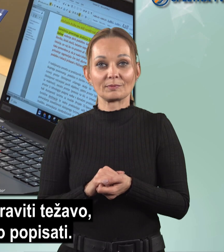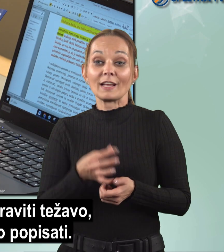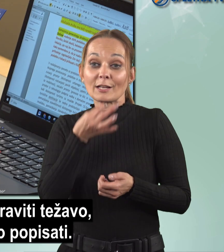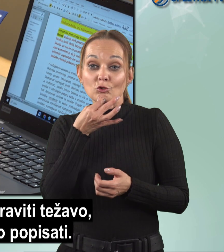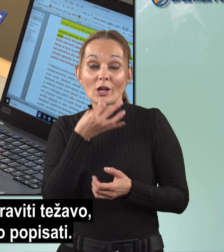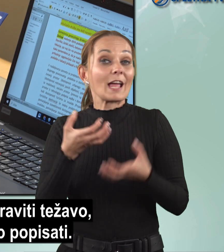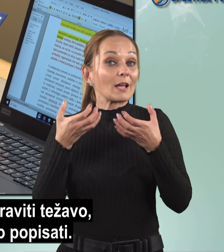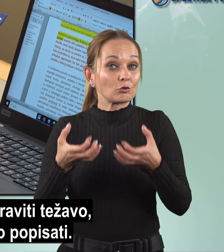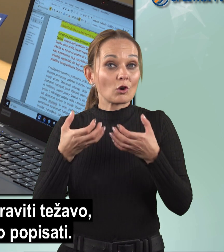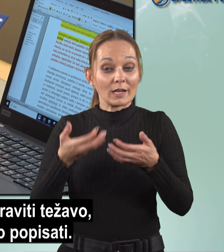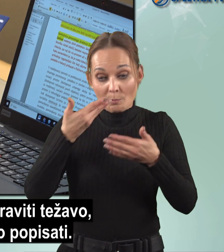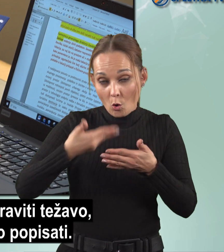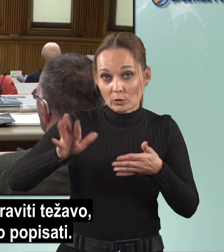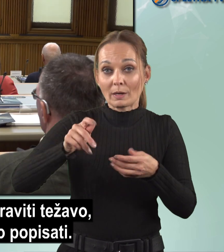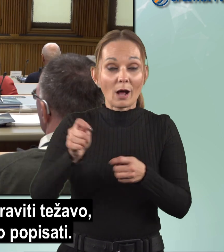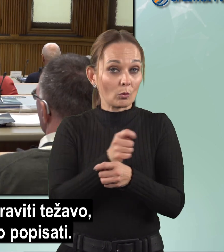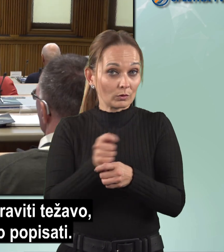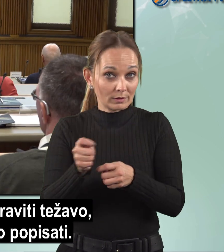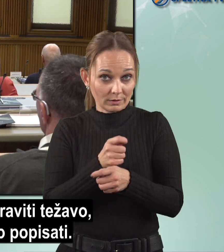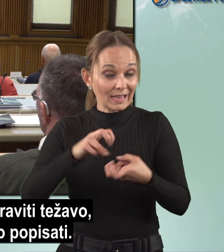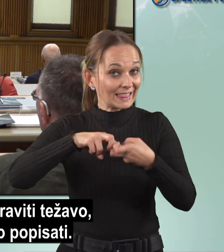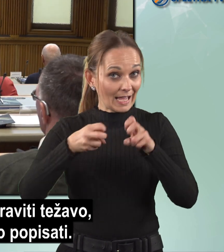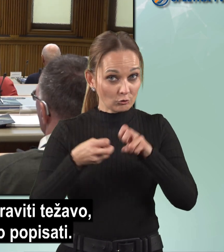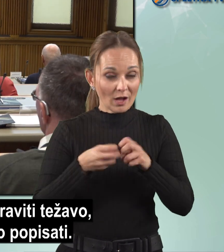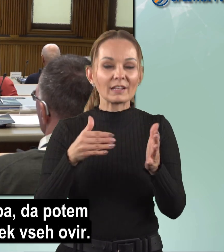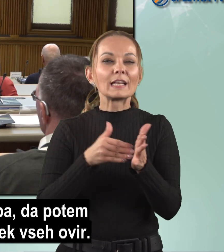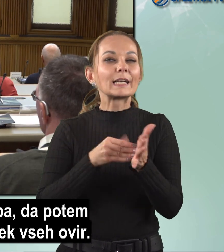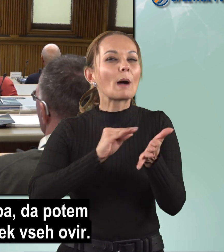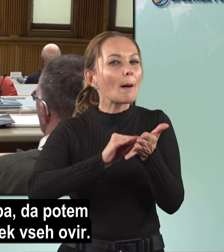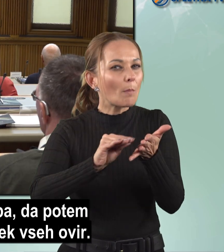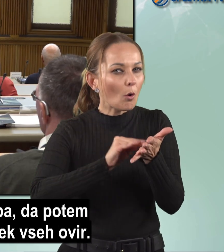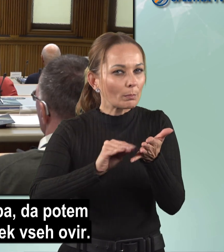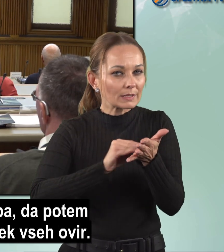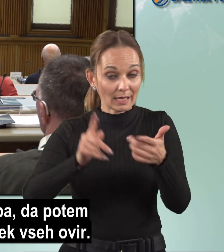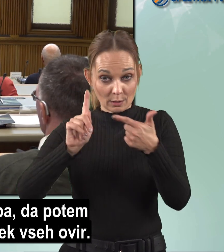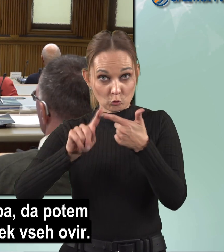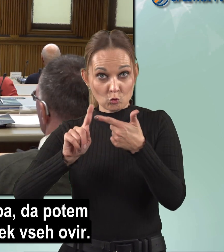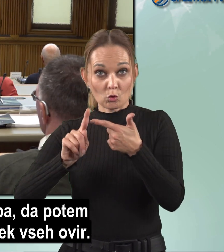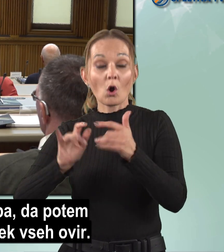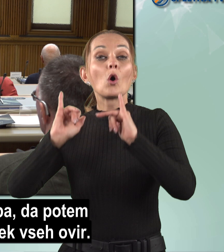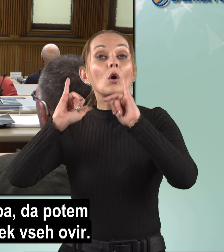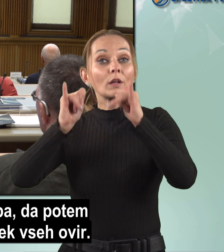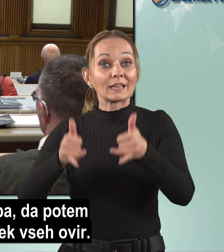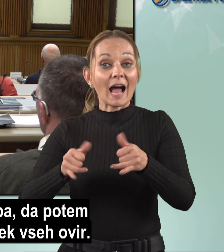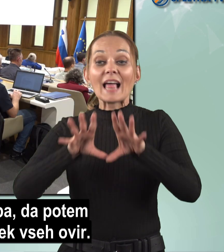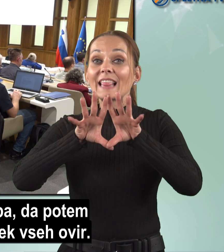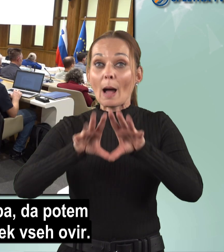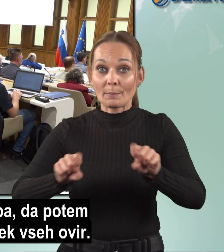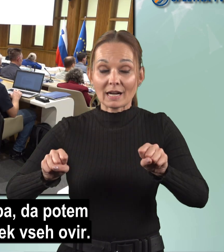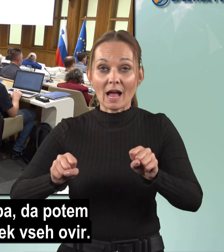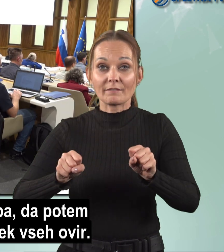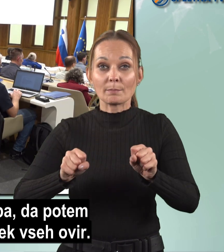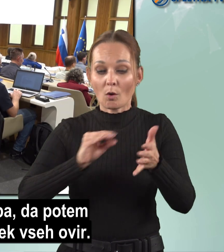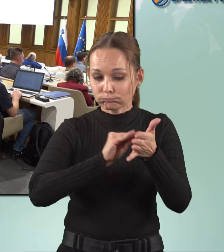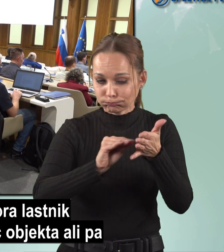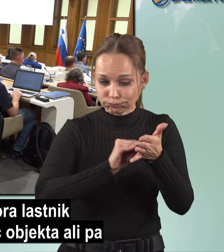Če hočemo odpraviti težavo, jo je potrebno popisati. Druga stvar je pa, da potem napravimo